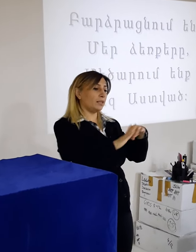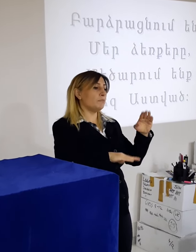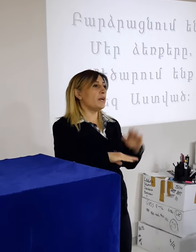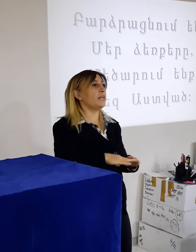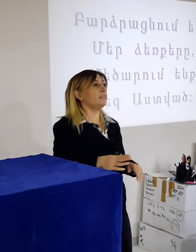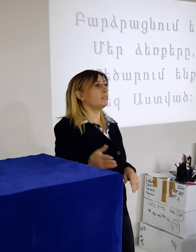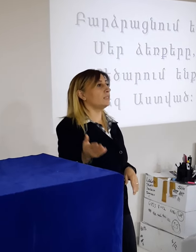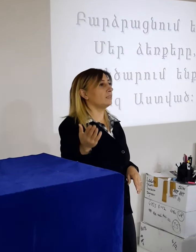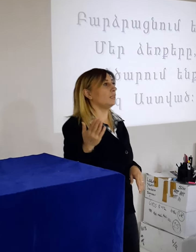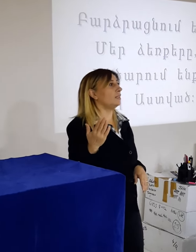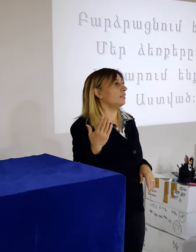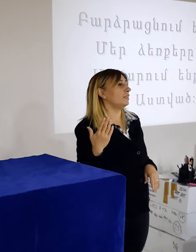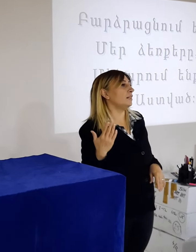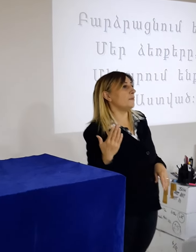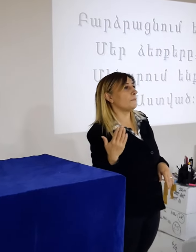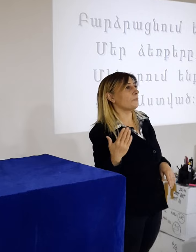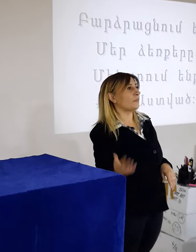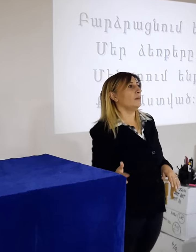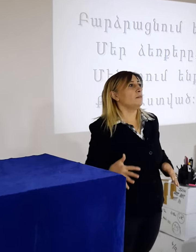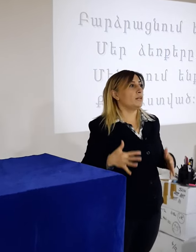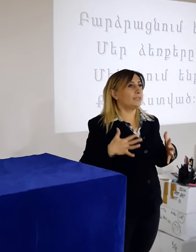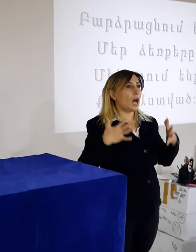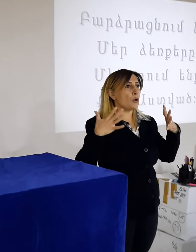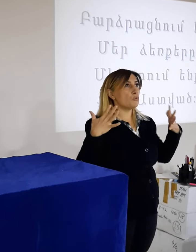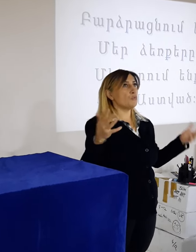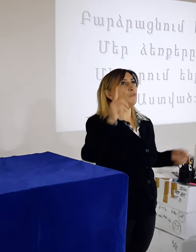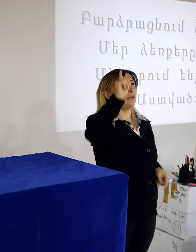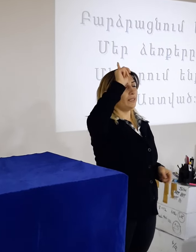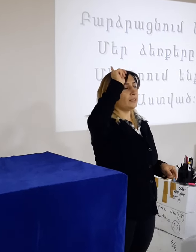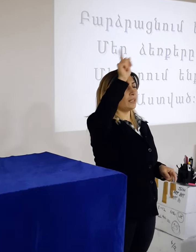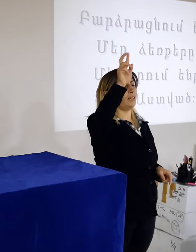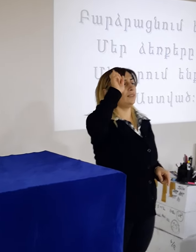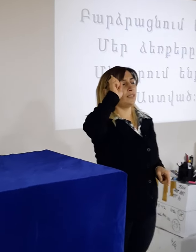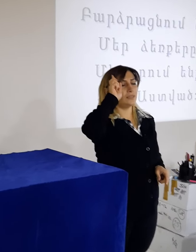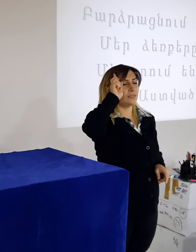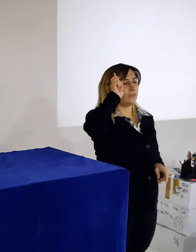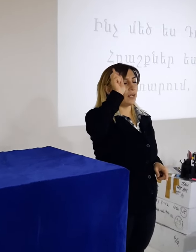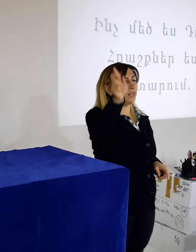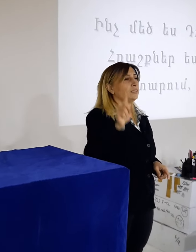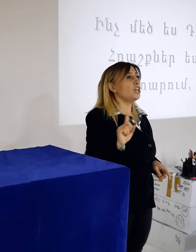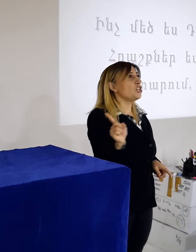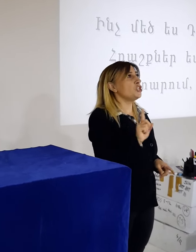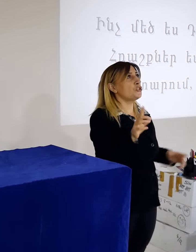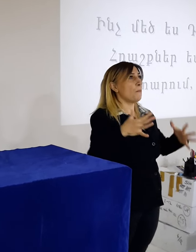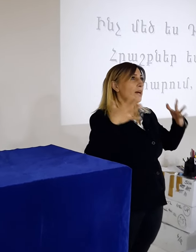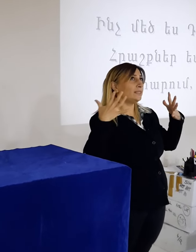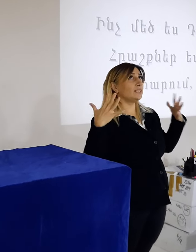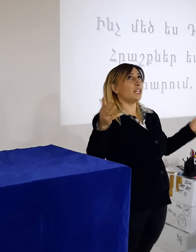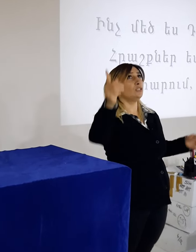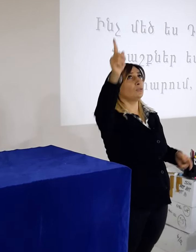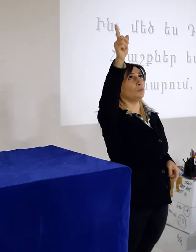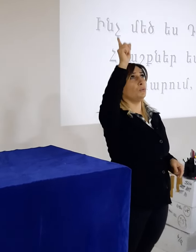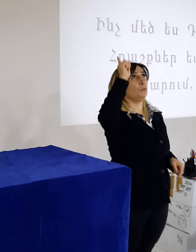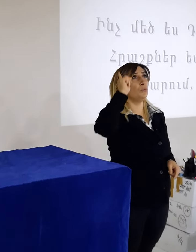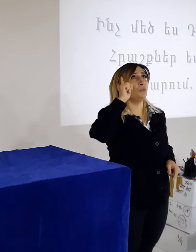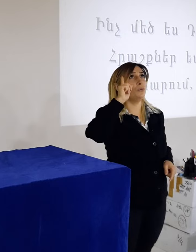արձրացնում ենք մեր ձեռքերը, մեծանում ենք Տեր Աստված, Ինչ մեծ